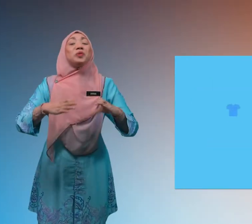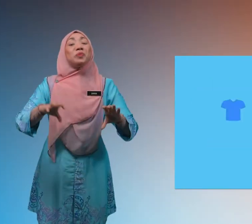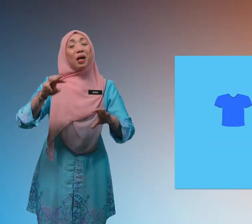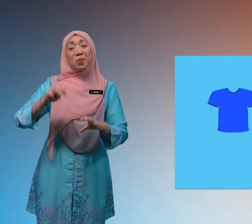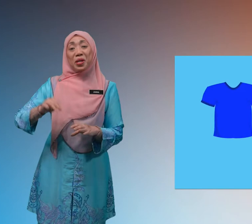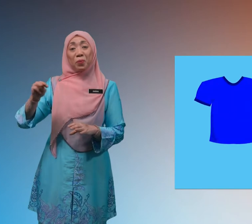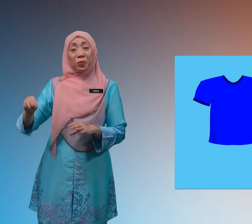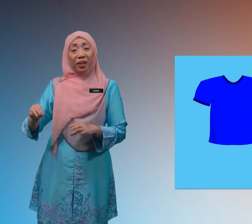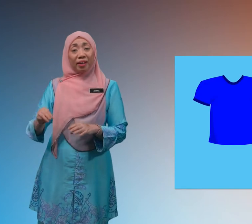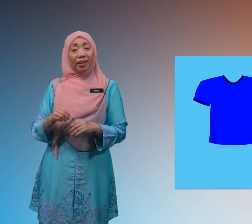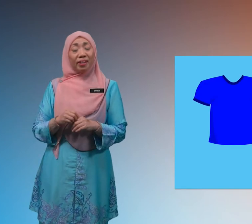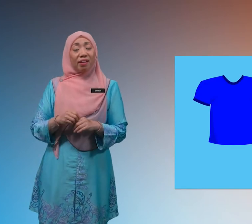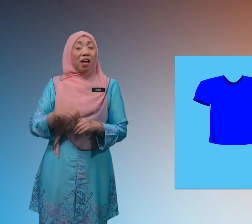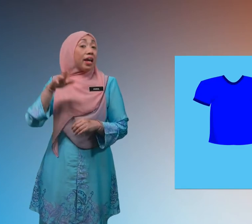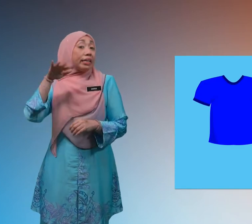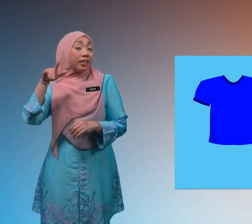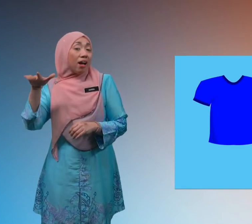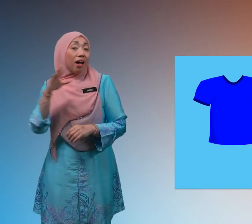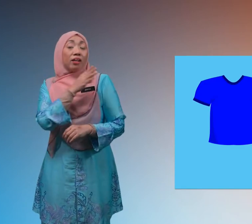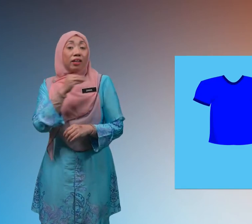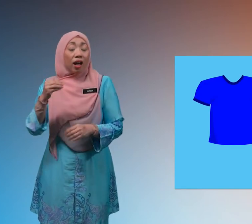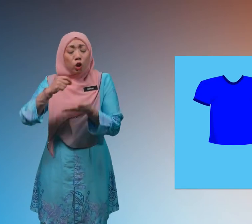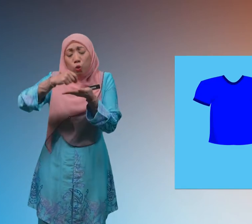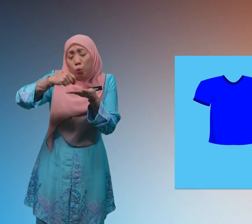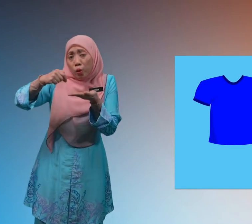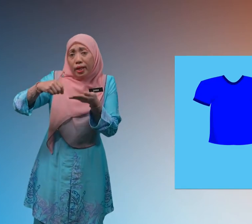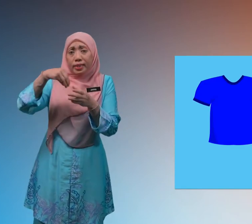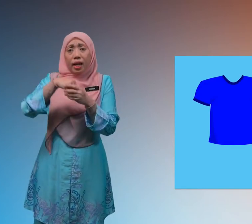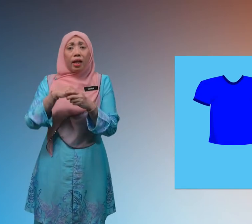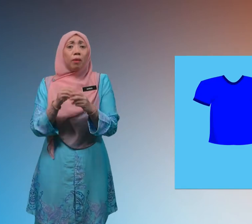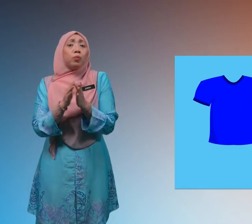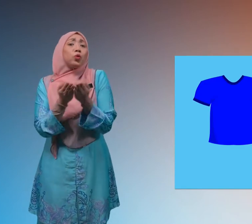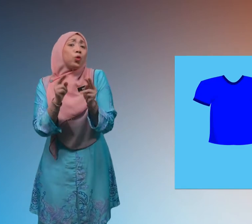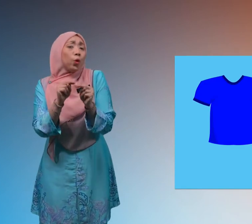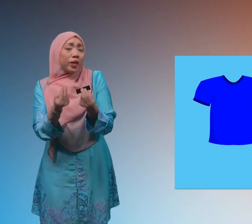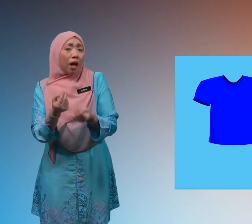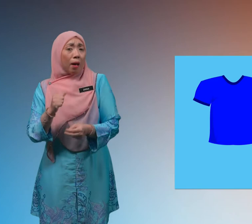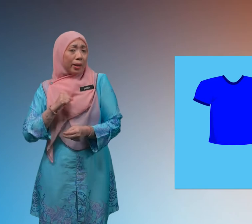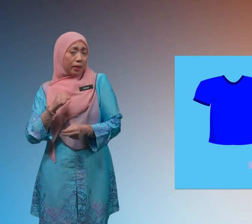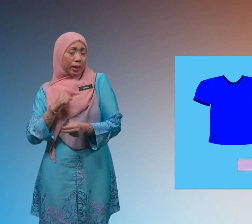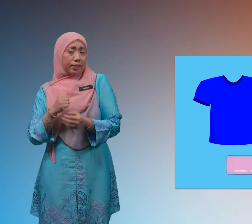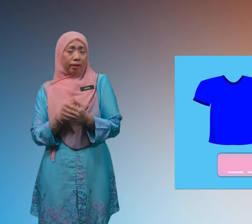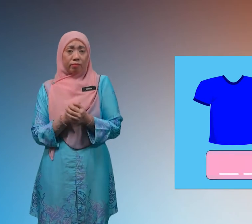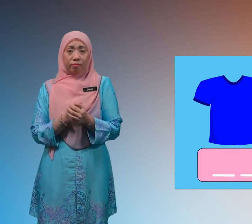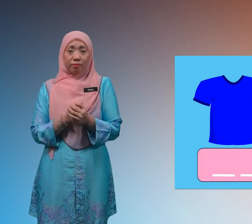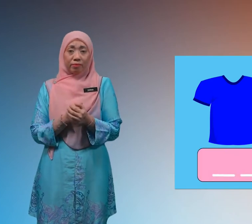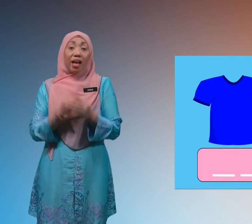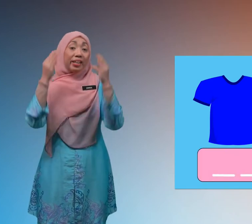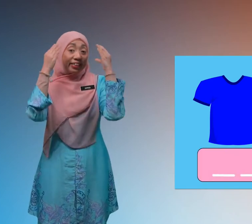Cuba murid-murid eja dan tulis dalam buku nota masing-masing.